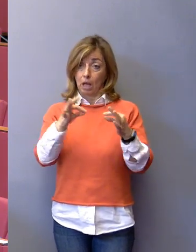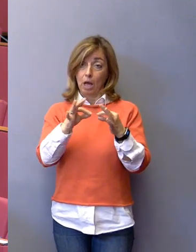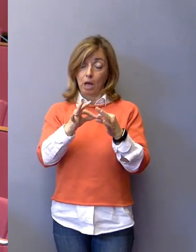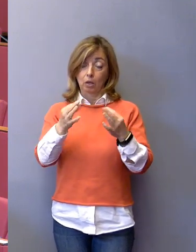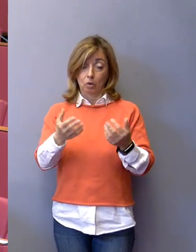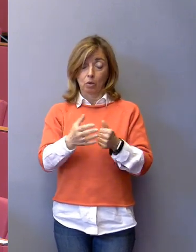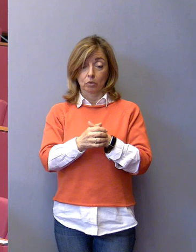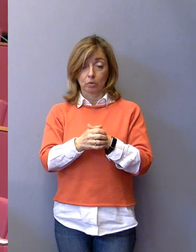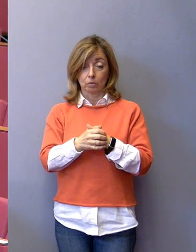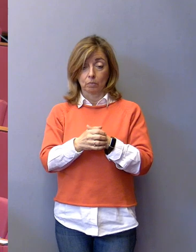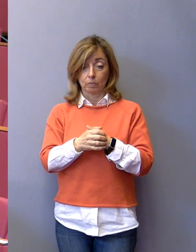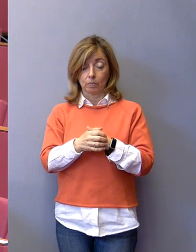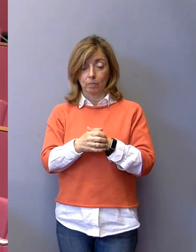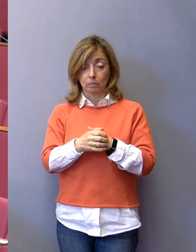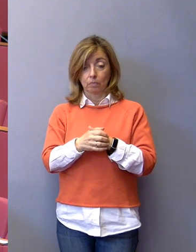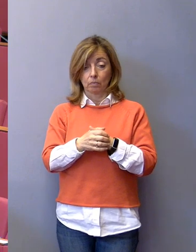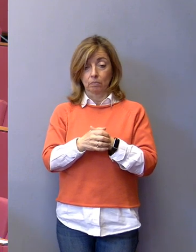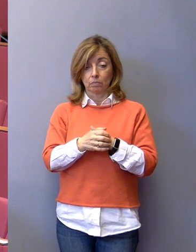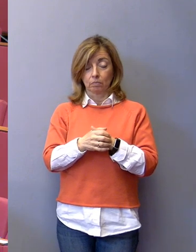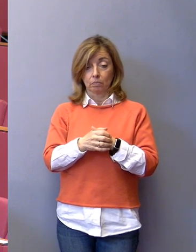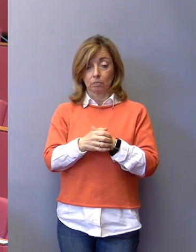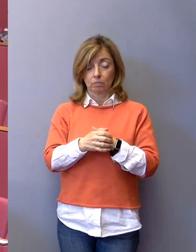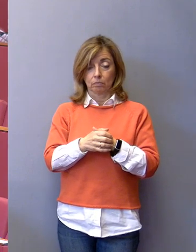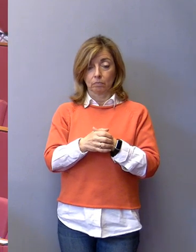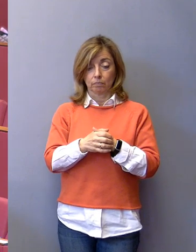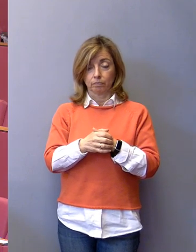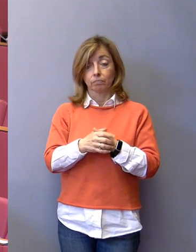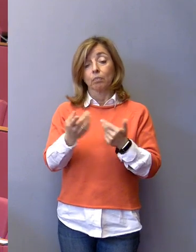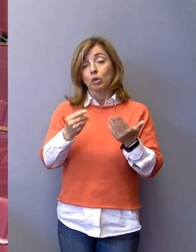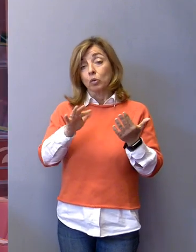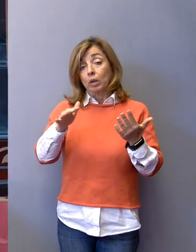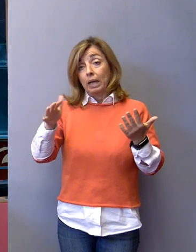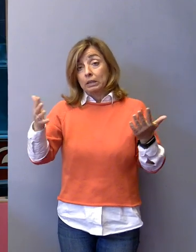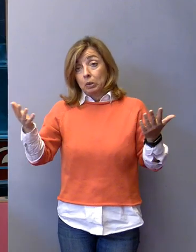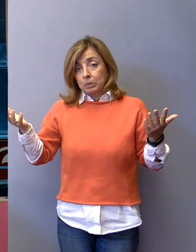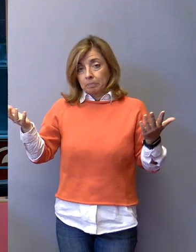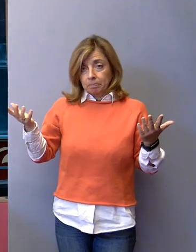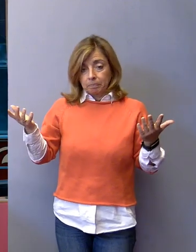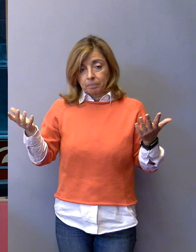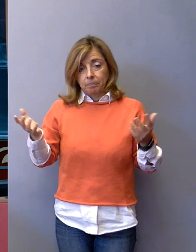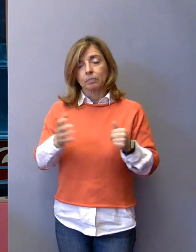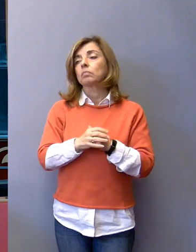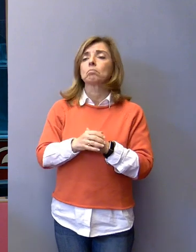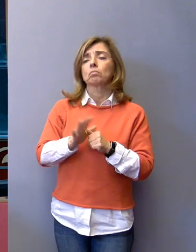è e poi sul resto sul resto adesso li